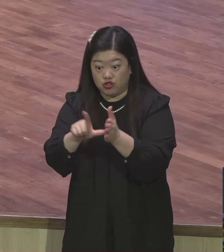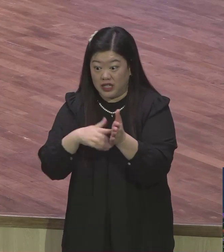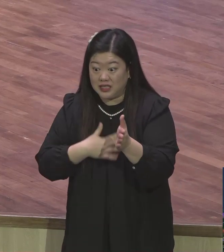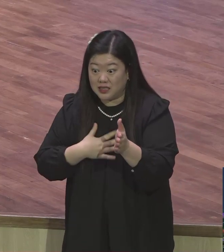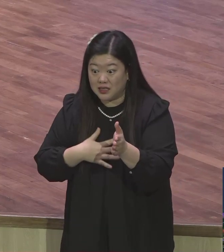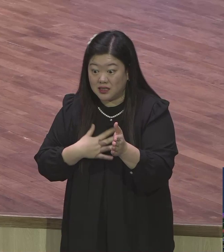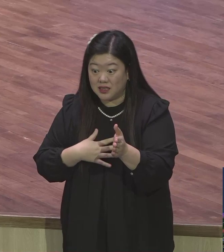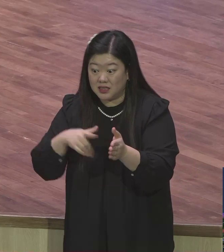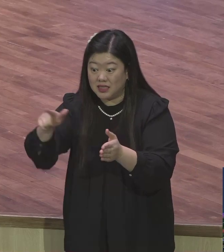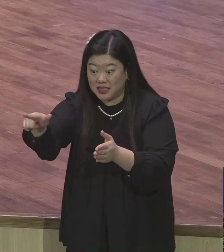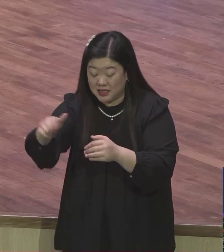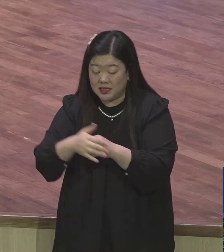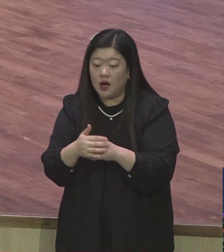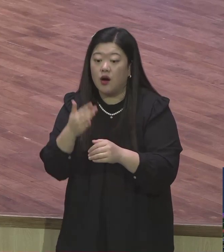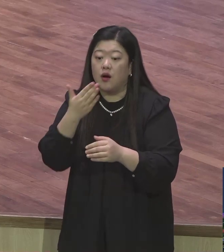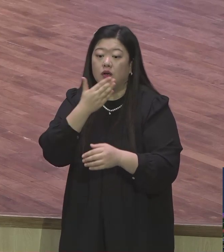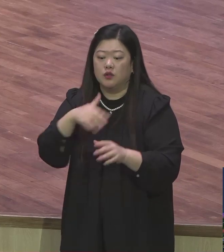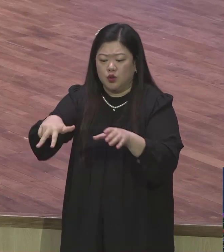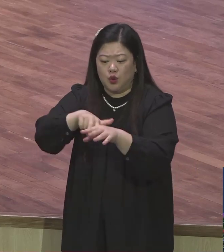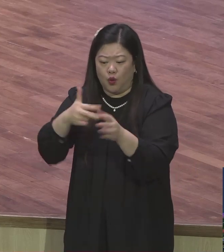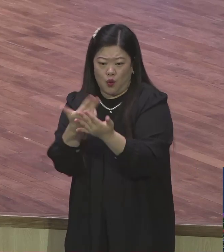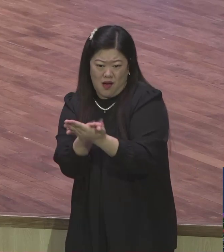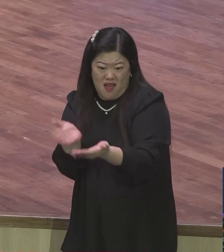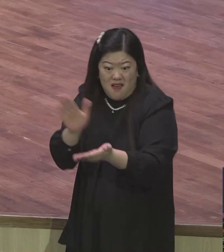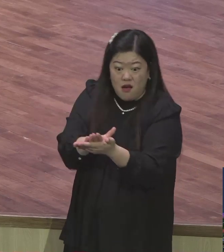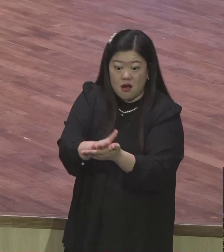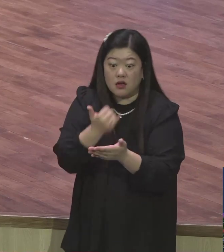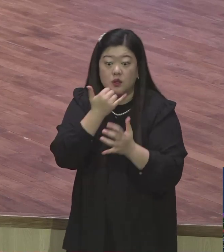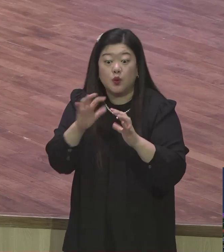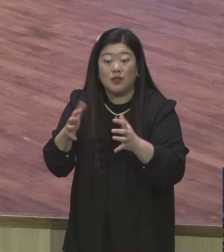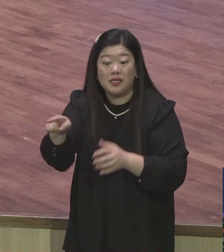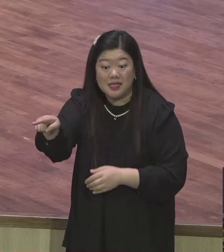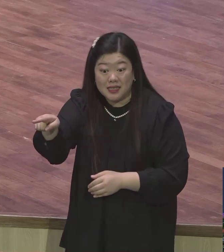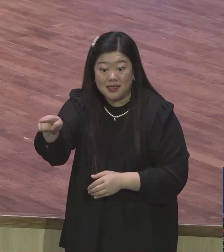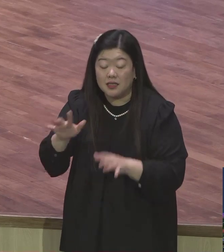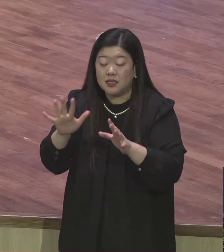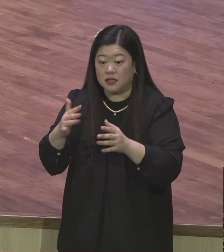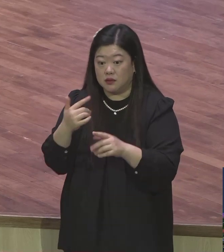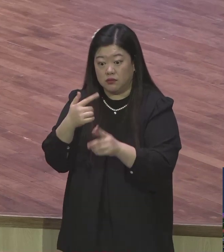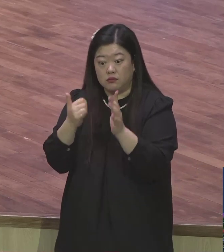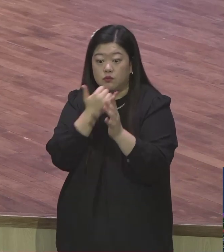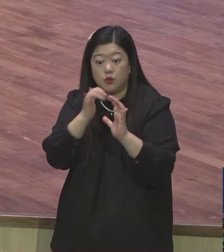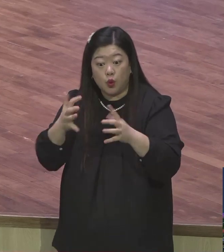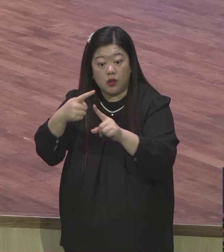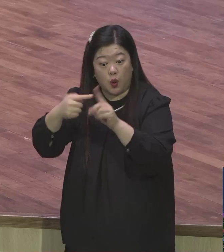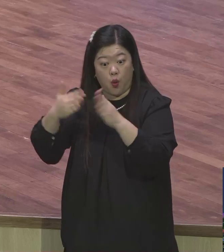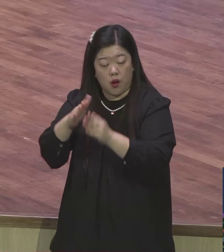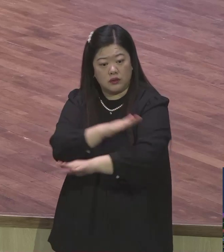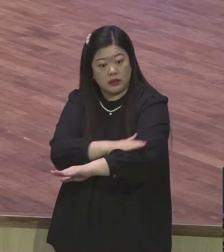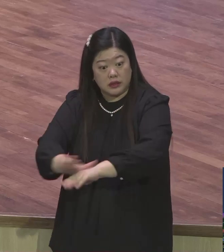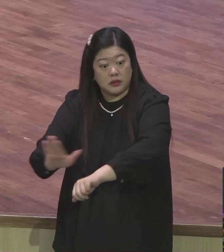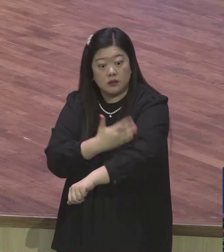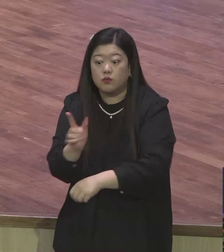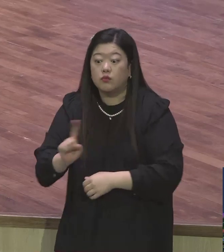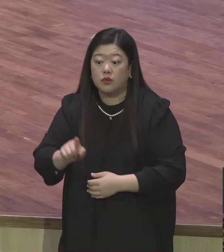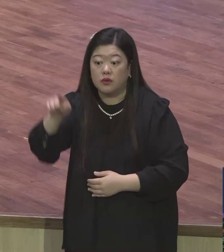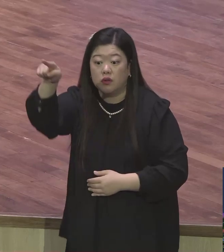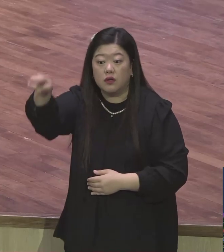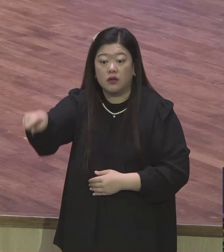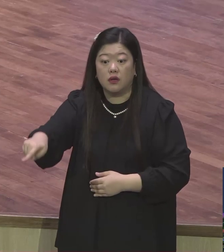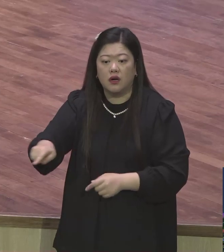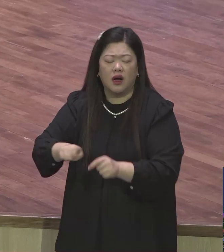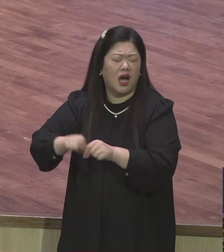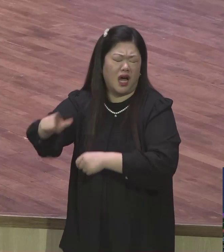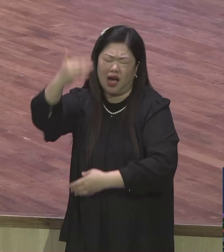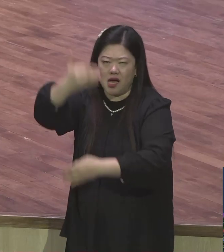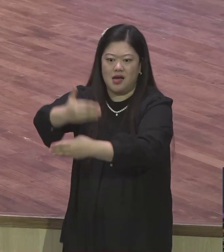줄어. 앉아서 보면 되지. 뭘 그 나갈 거 있어. 인터넷 때리면 다 전 세계 다 나오는 걸. 목사들 설교 다 나오는 뭘 구태해.